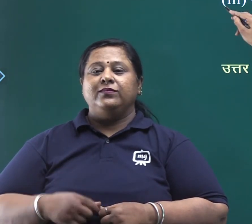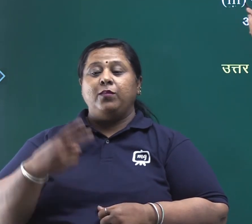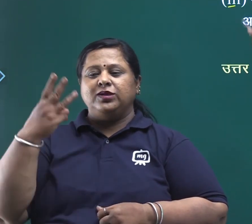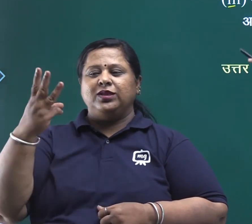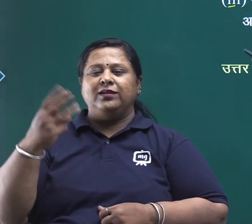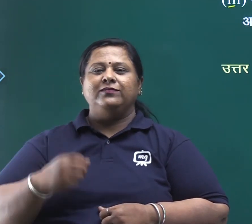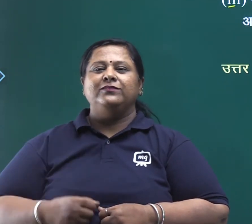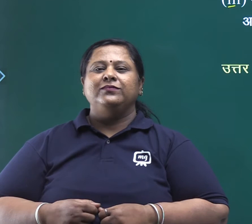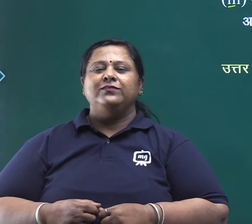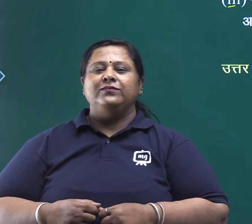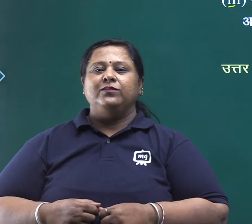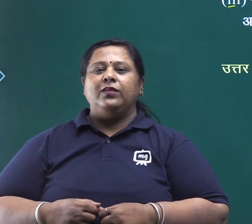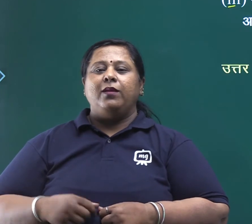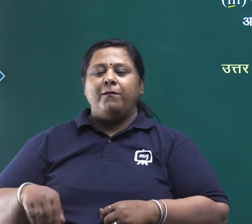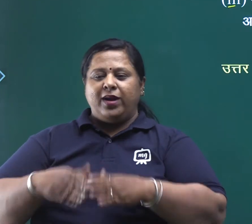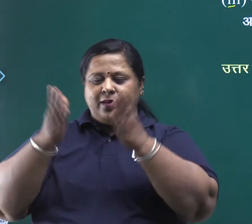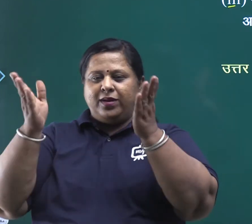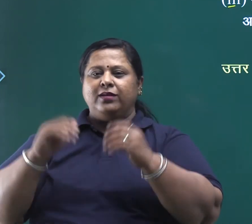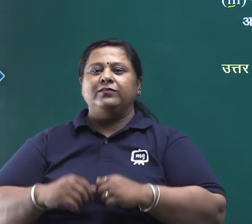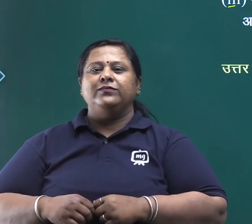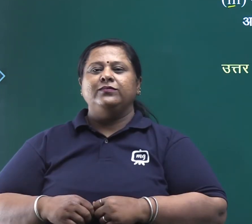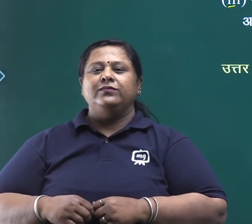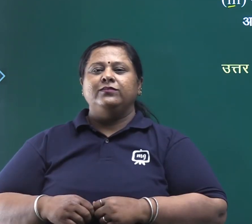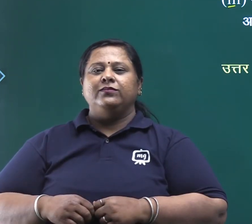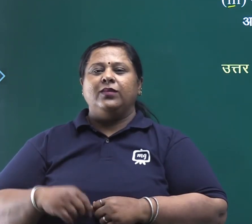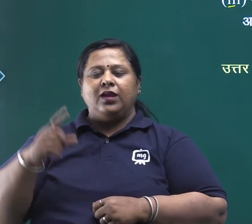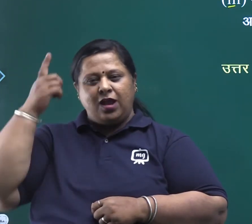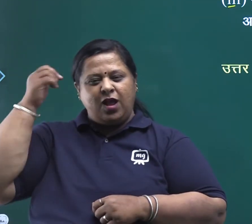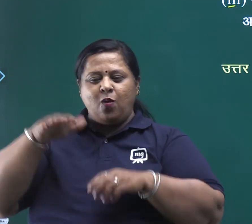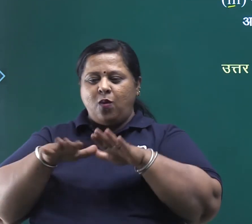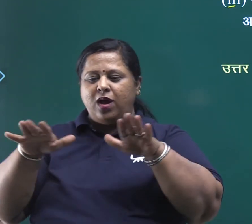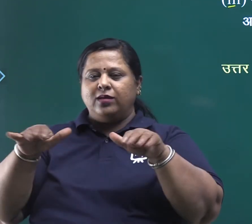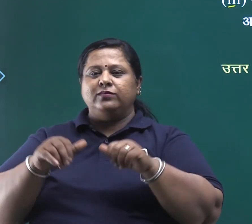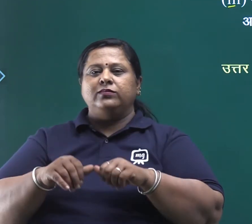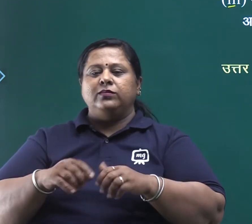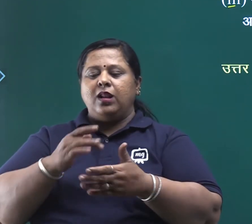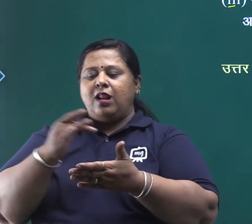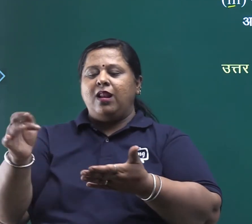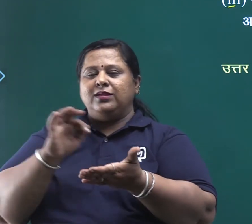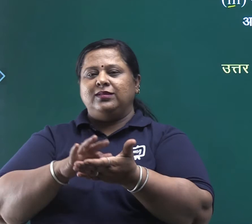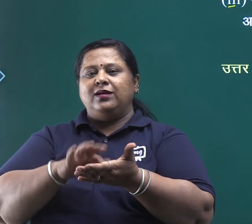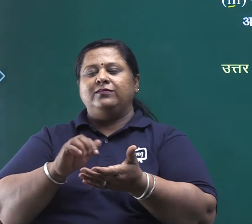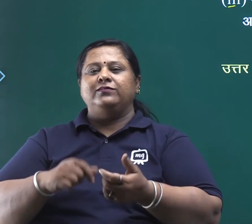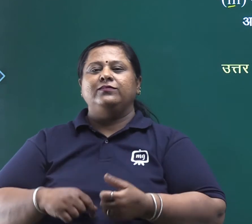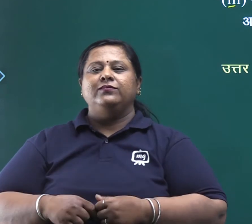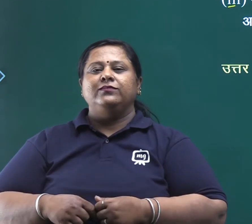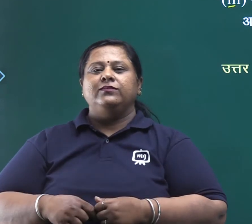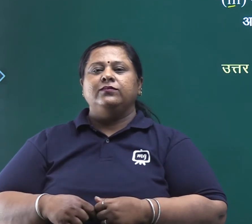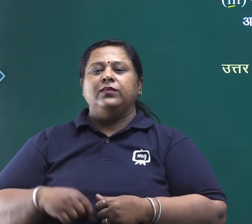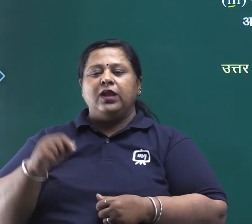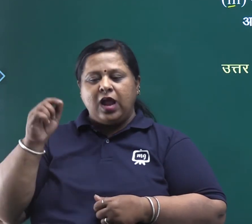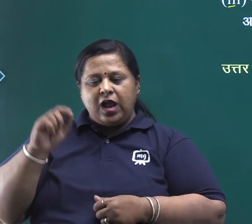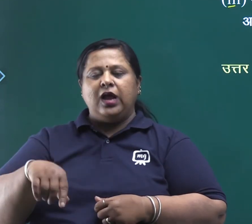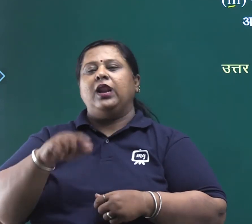प्रश्न 3, पेड़ पर कौवा रिक्त स्थान